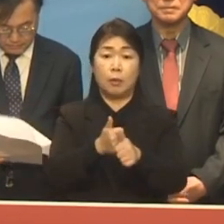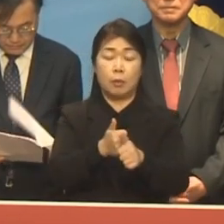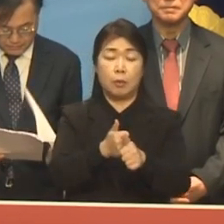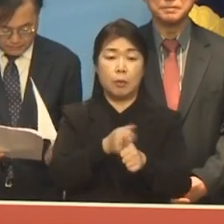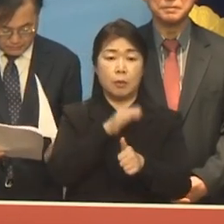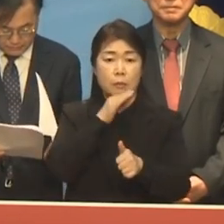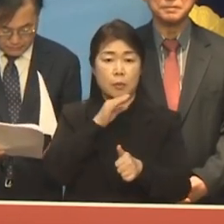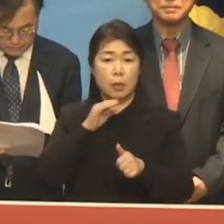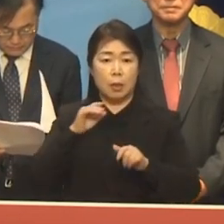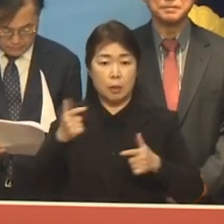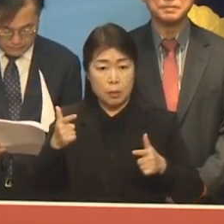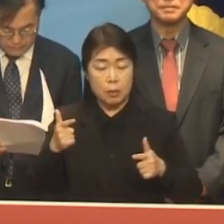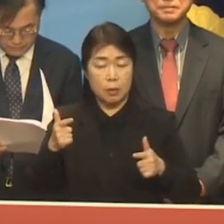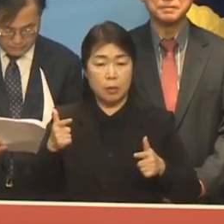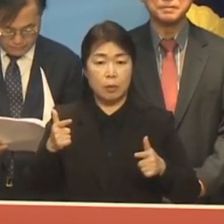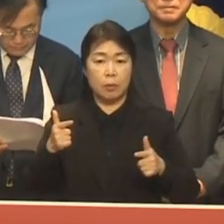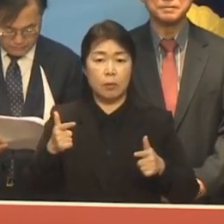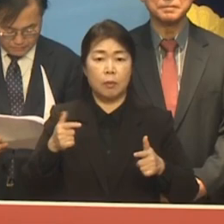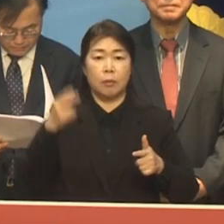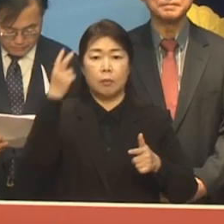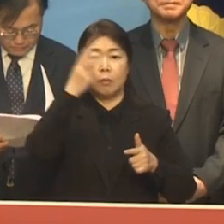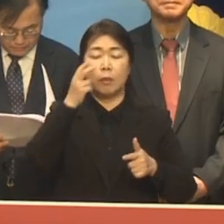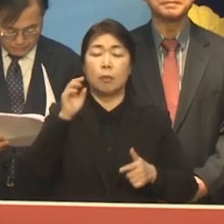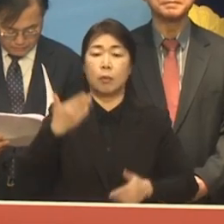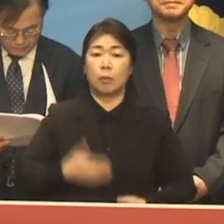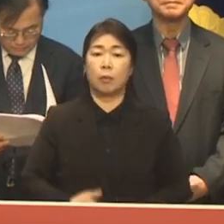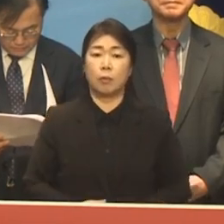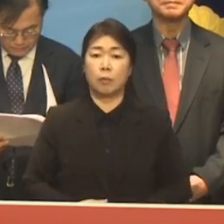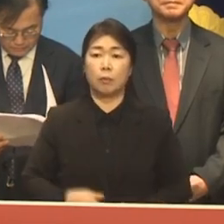권력이 국정농단을